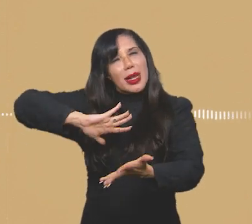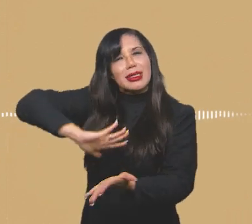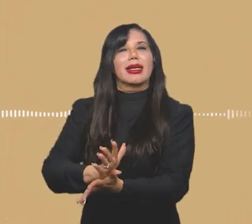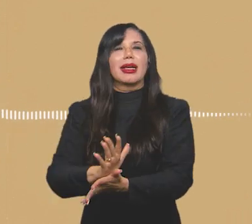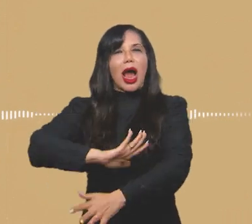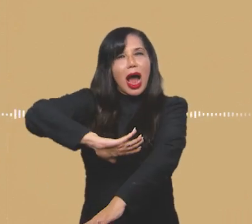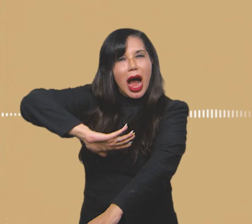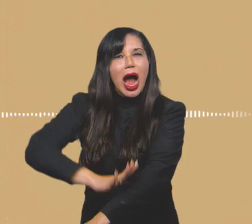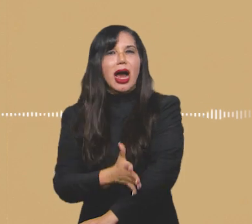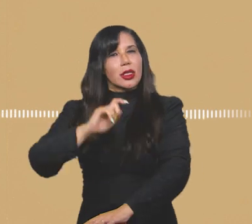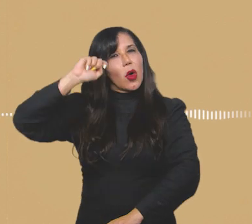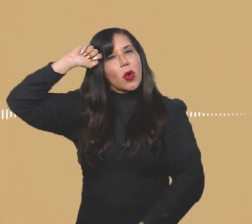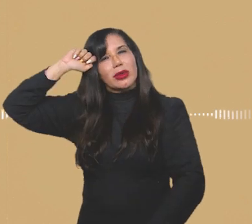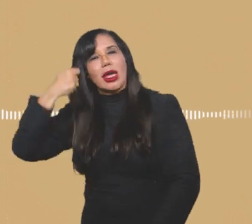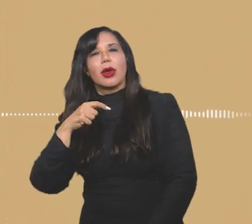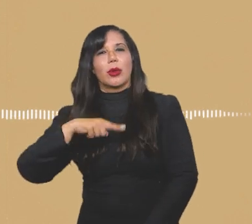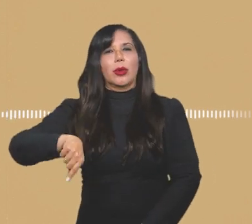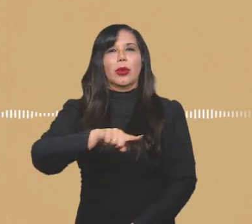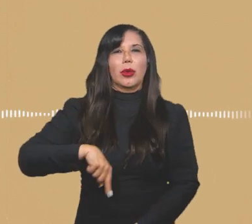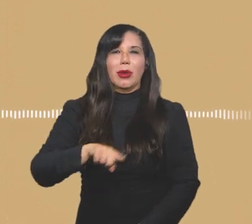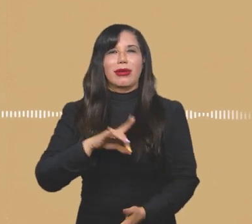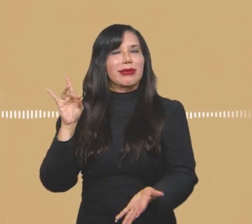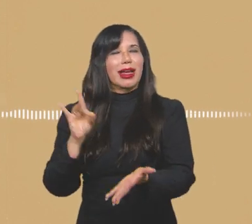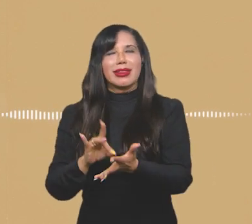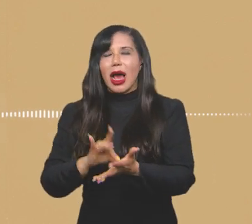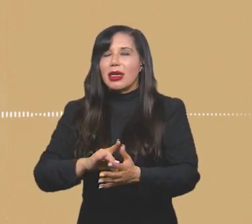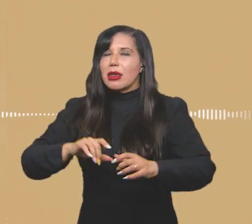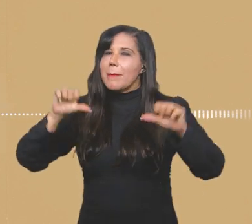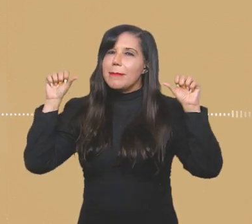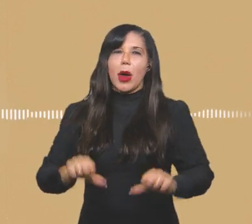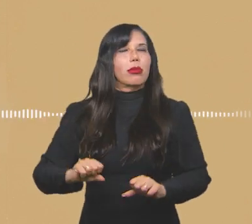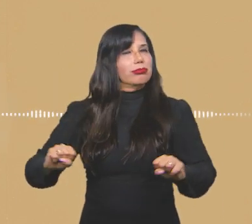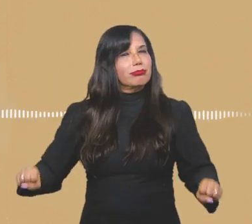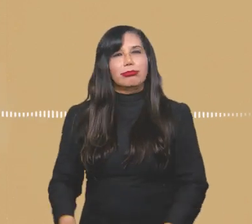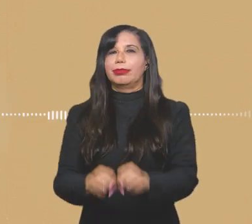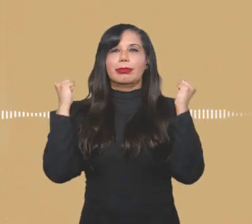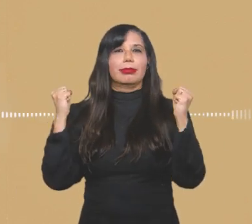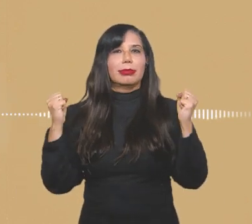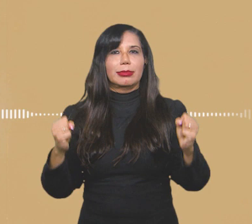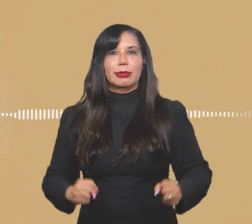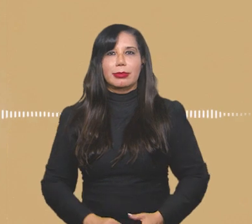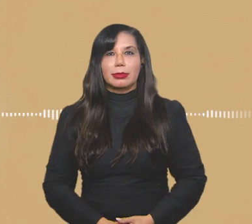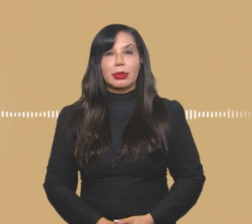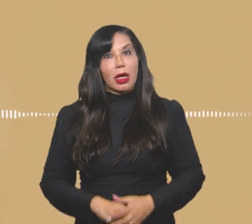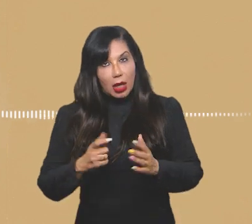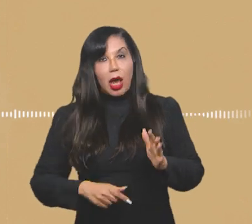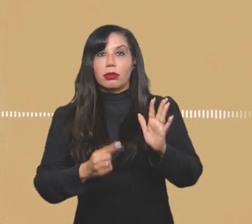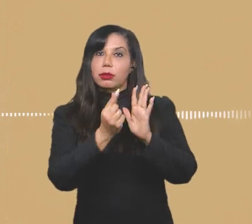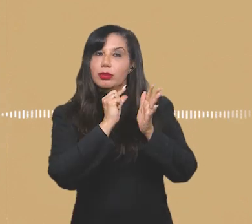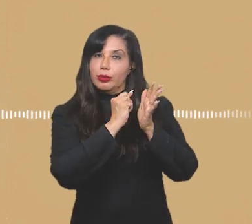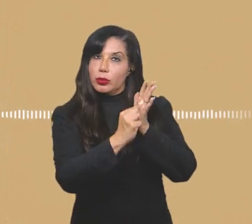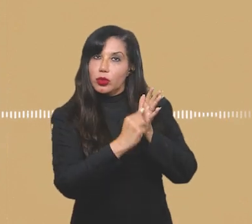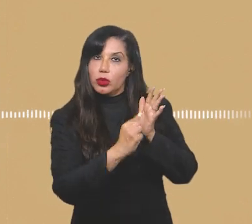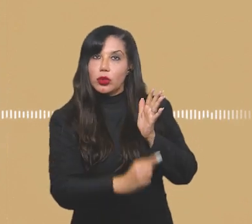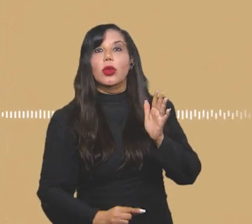Brasil, guardasse mudo silêncio, filho da coação ou do terror. Esse trecho,